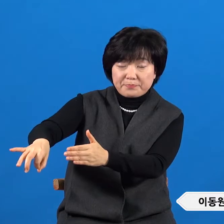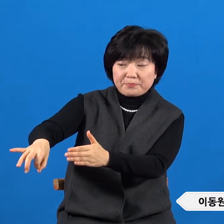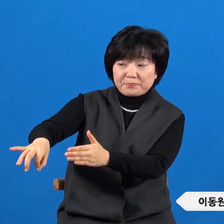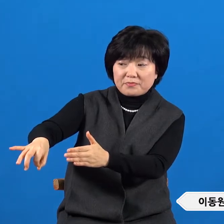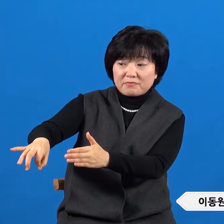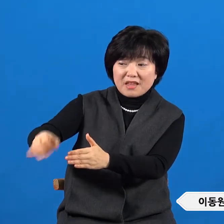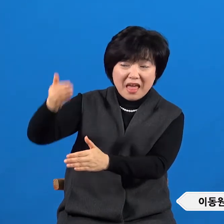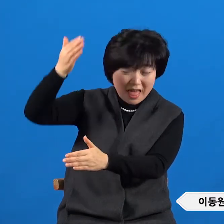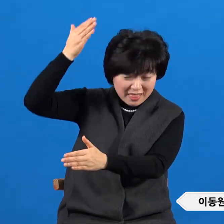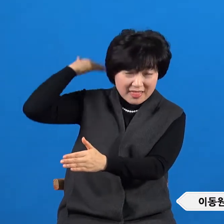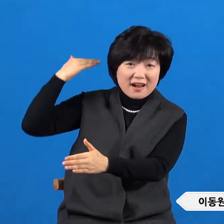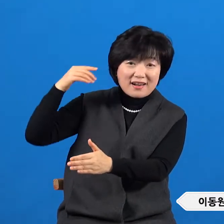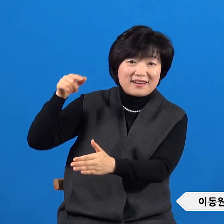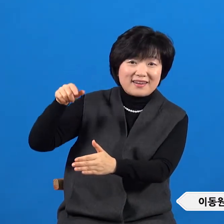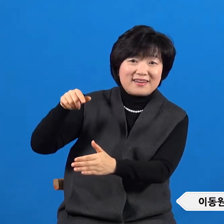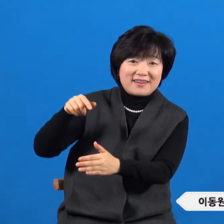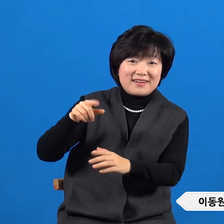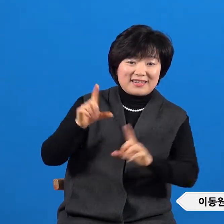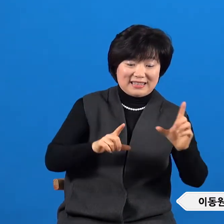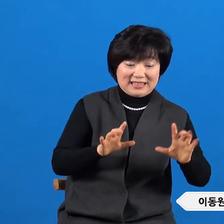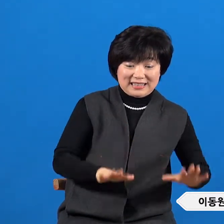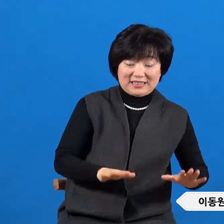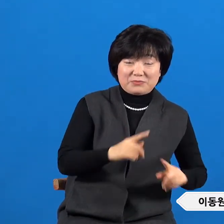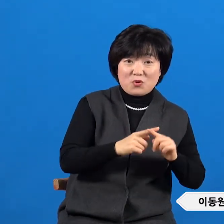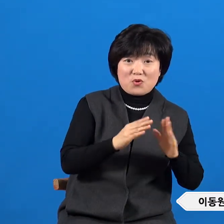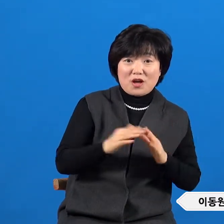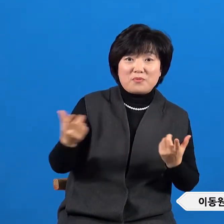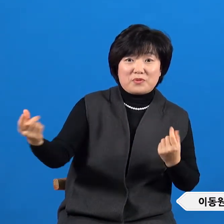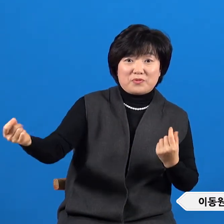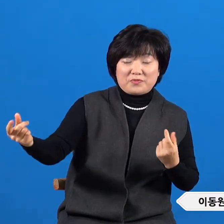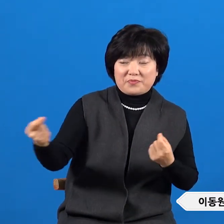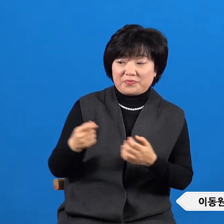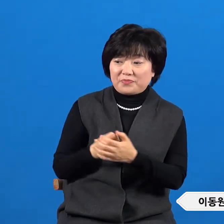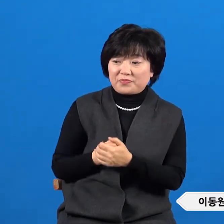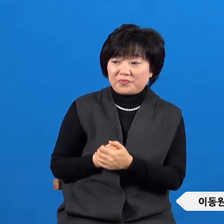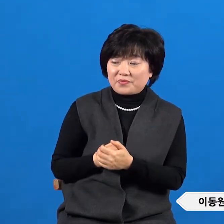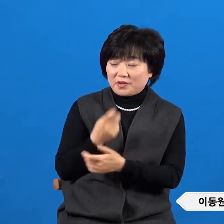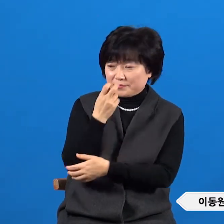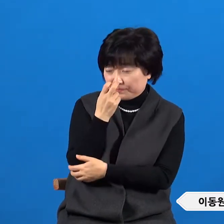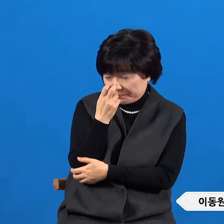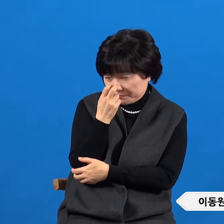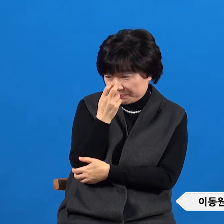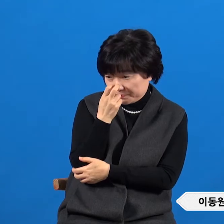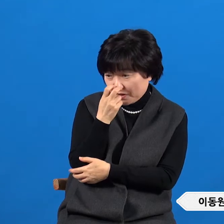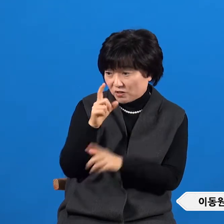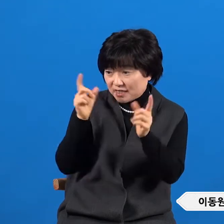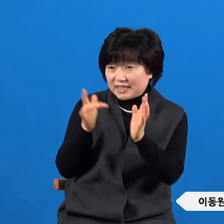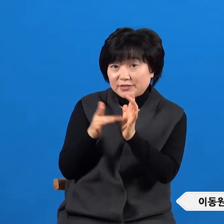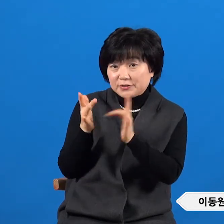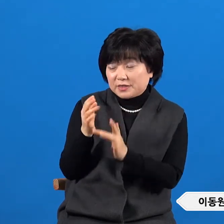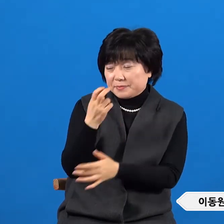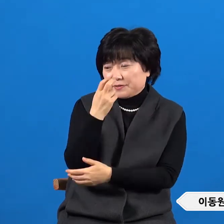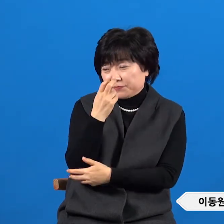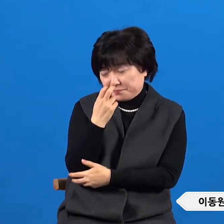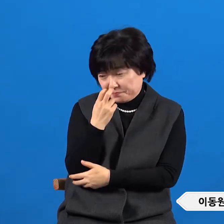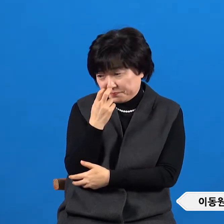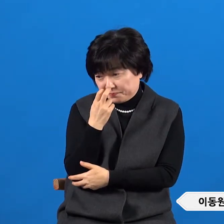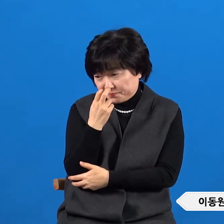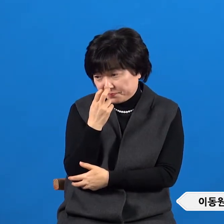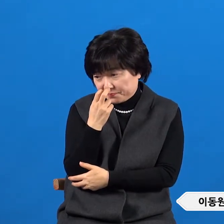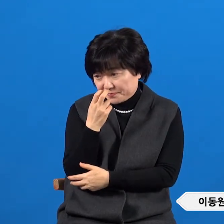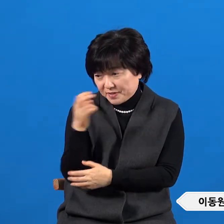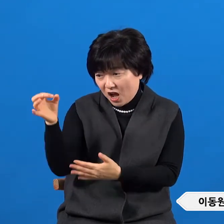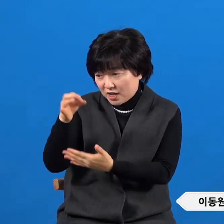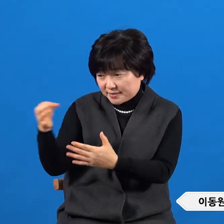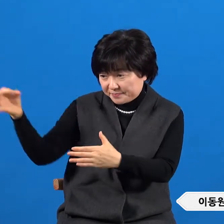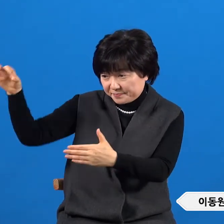있었고 들어와서 제사를 드리고 예배를 드리는 방식으로. 근데 어느 날 예수님은 유심히